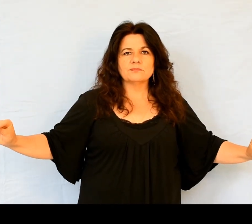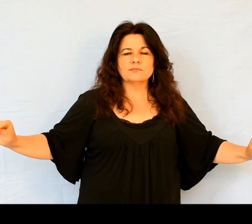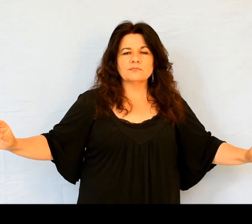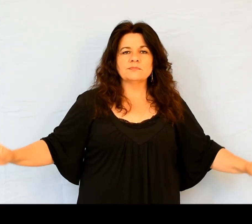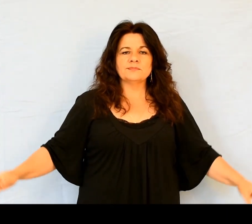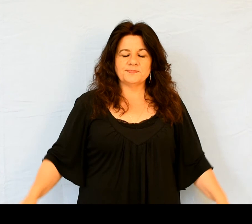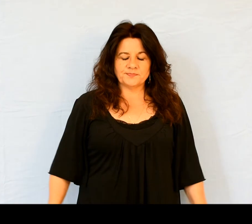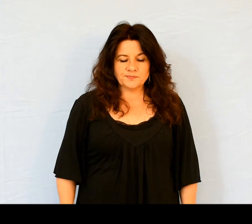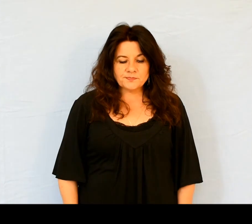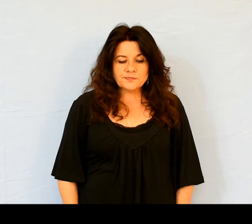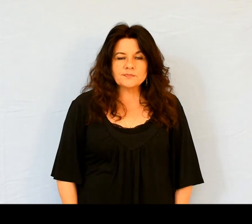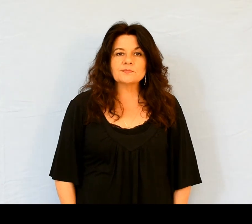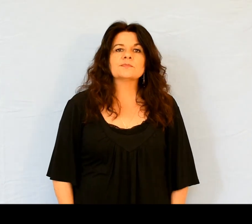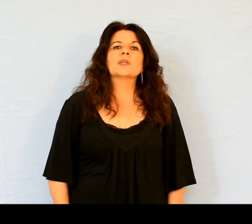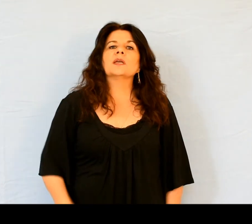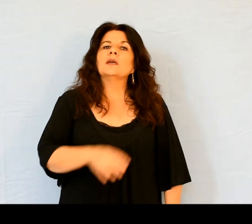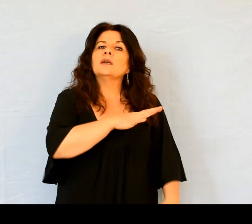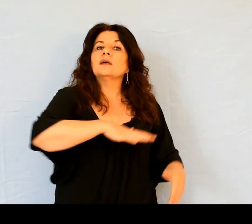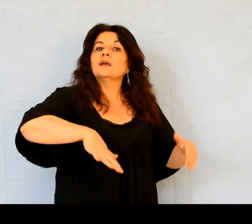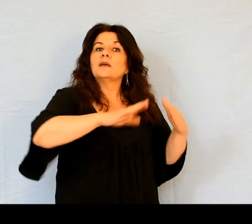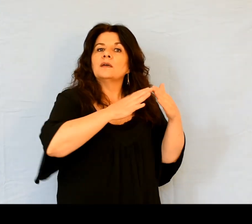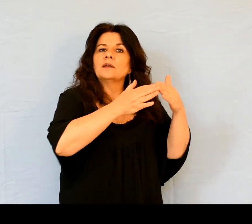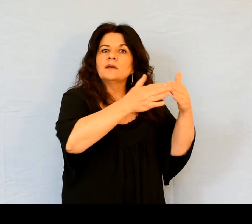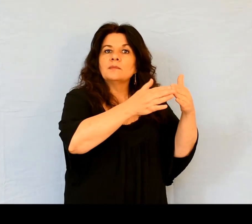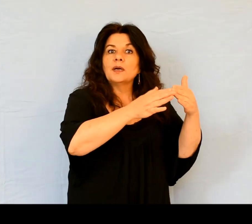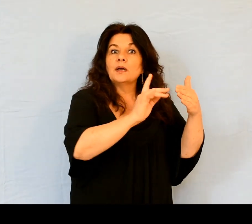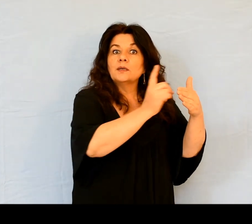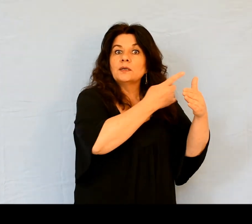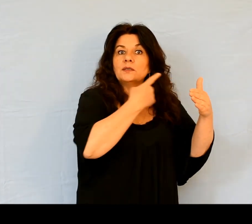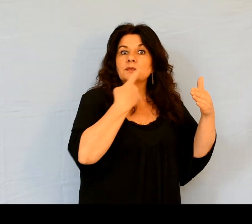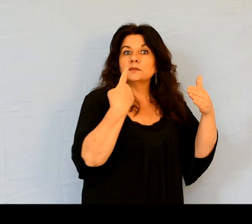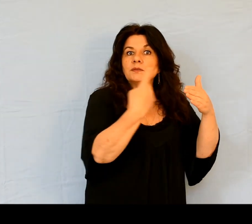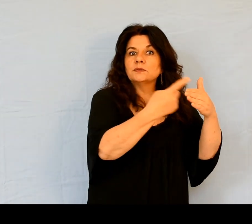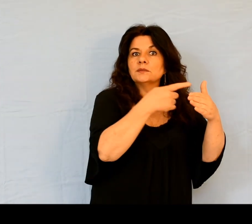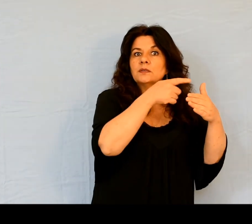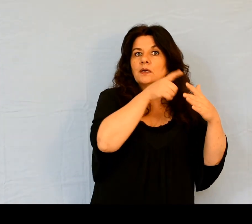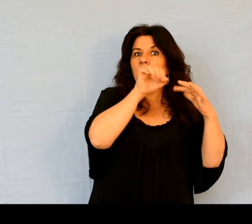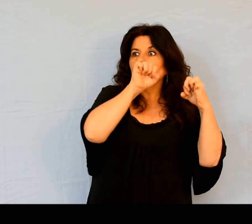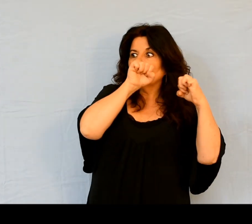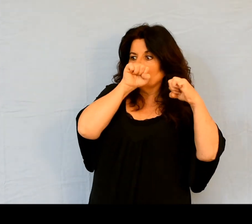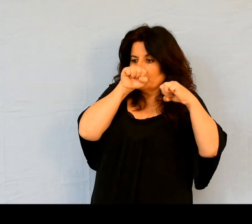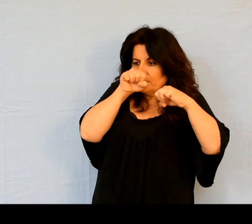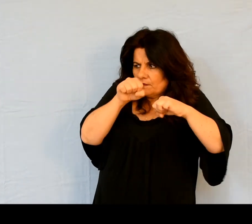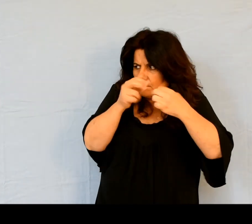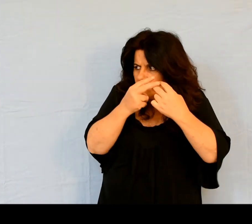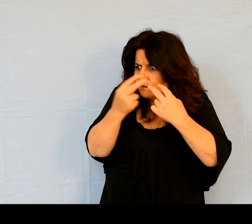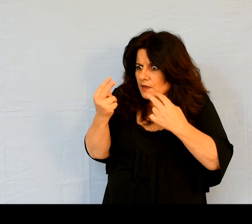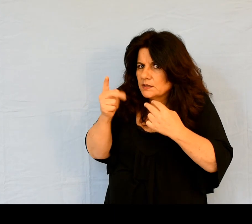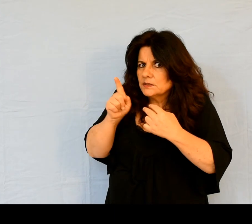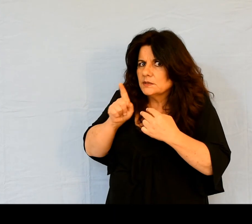Alors, ceux qui étaient dans la barque se prosternèrent devant lui et lui dirent « Vraiment, tu es le Fils de Dieu !»